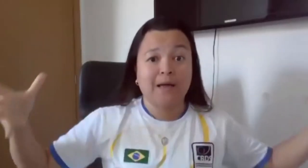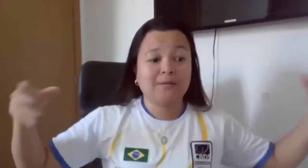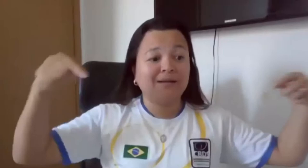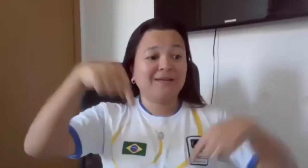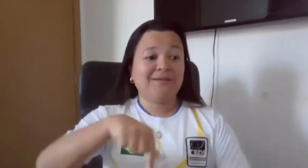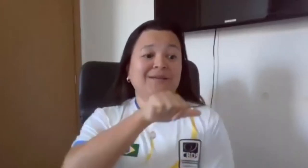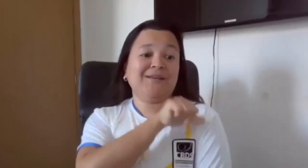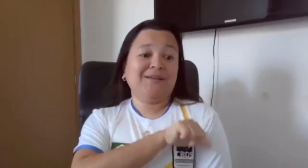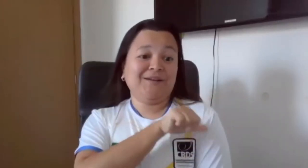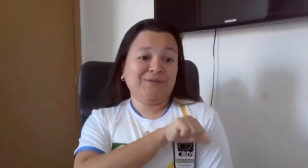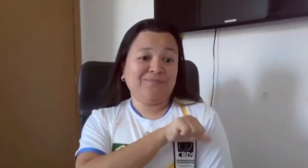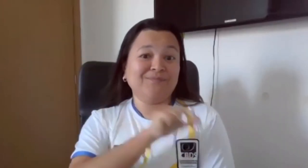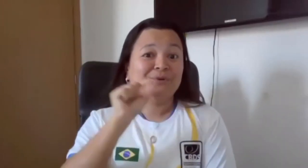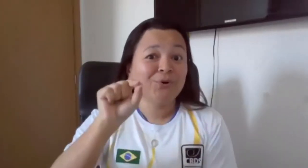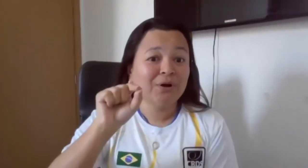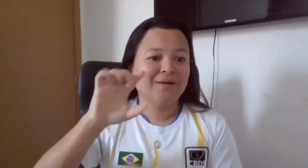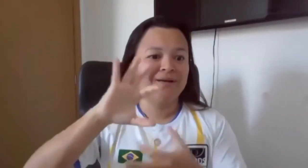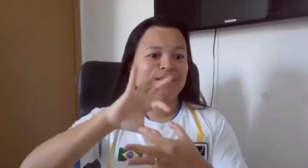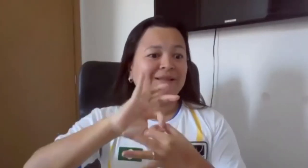né, trazer para o Brasil um campeonato que vai com